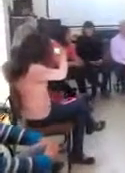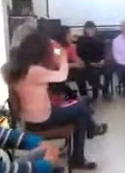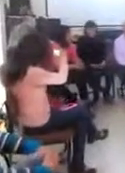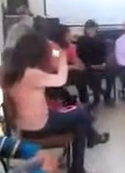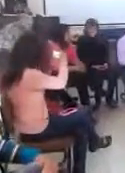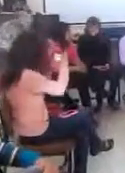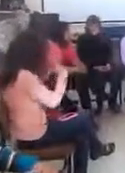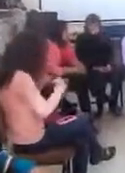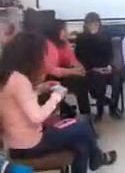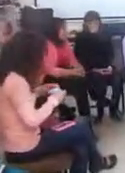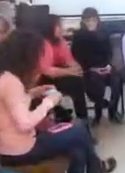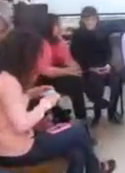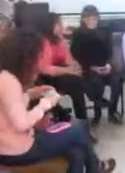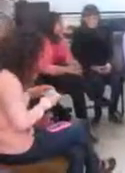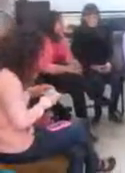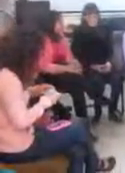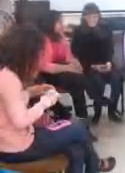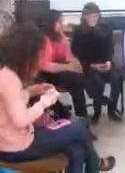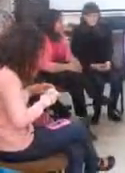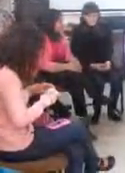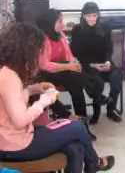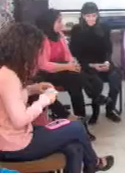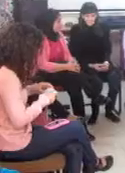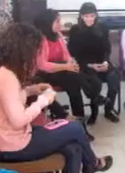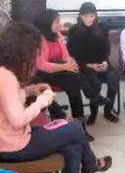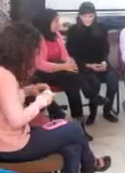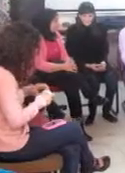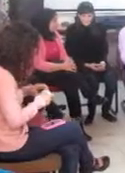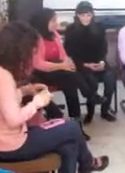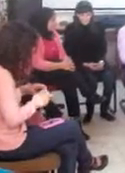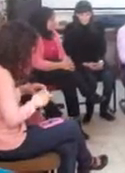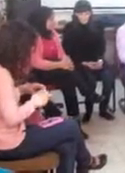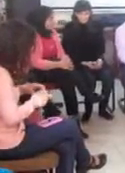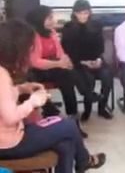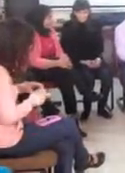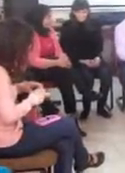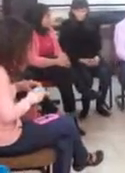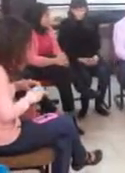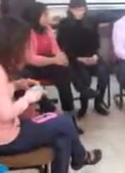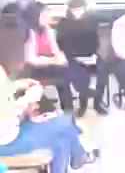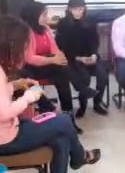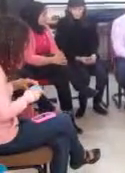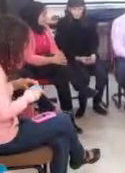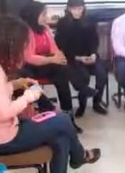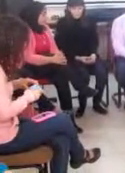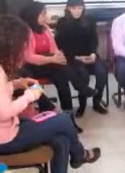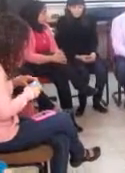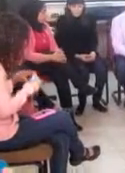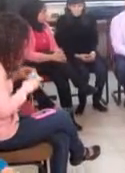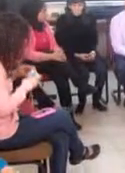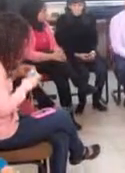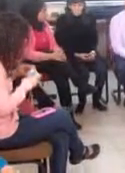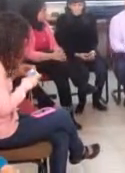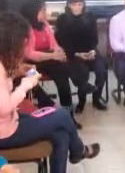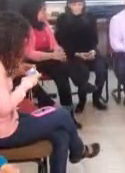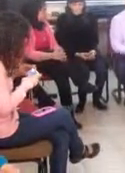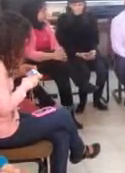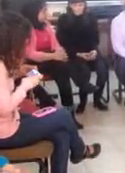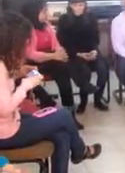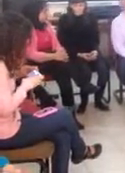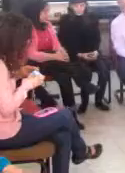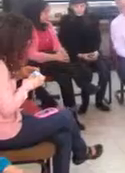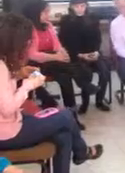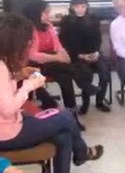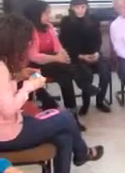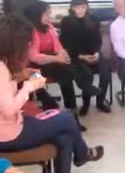أم، هي الإنسان اللي بتكون حامل، وهي الإنسان اللي بتنجب، وهي الإنسان اللي بتربي، وهي الإنسان اللي بتعلم، وهي الانسان اللي